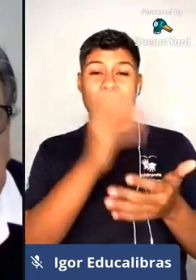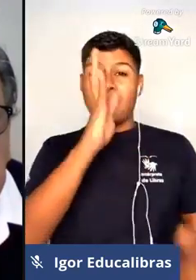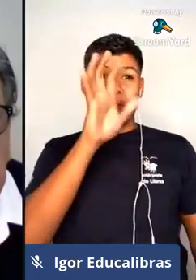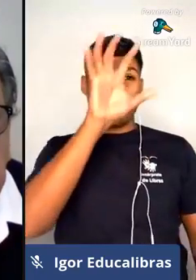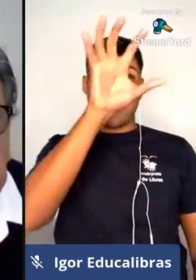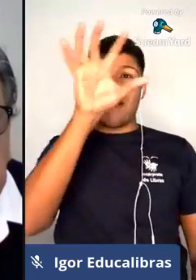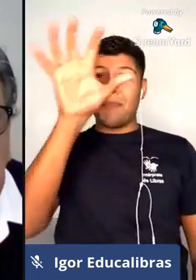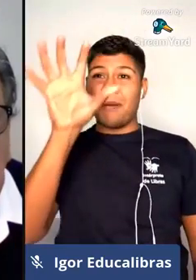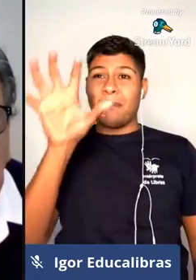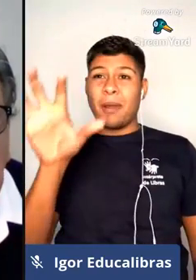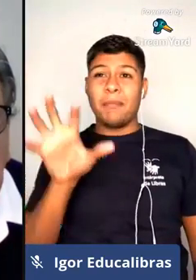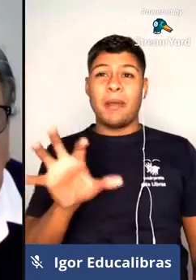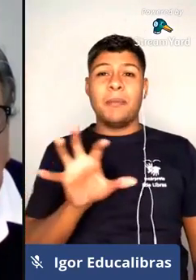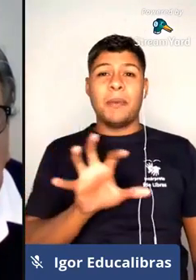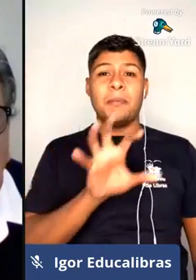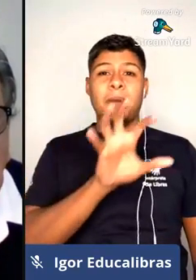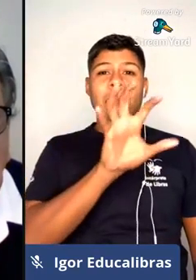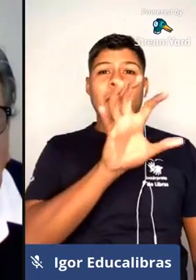Fica difícil.